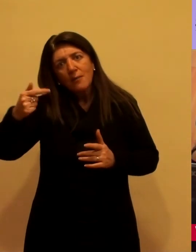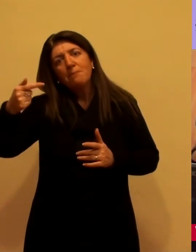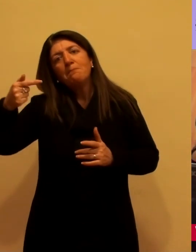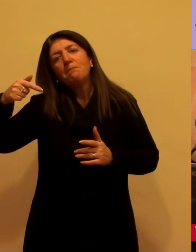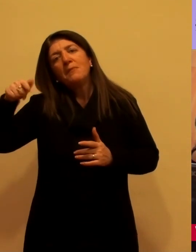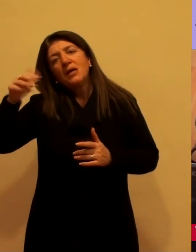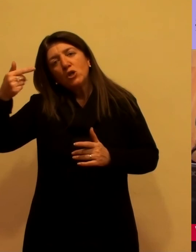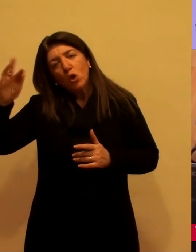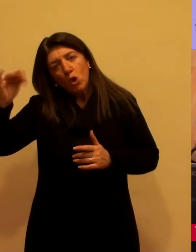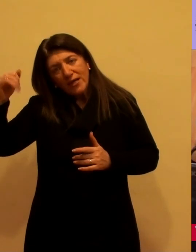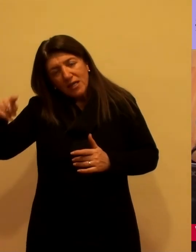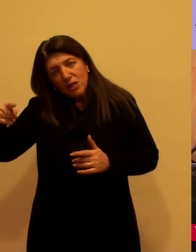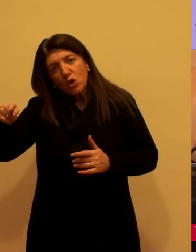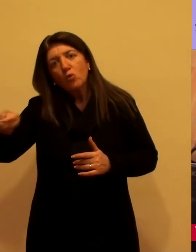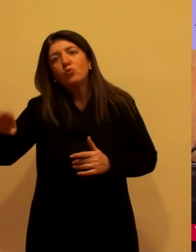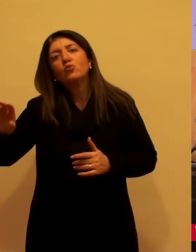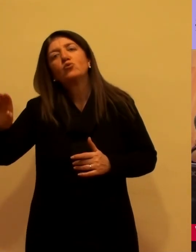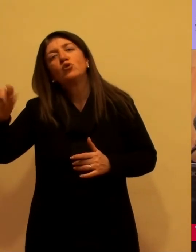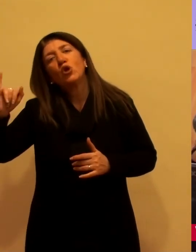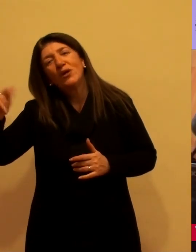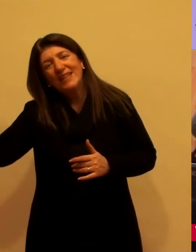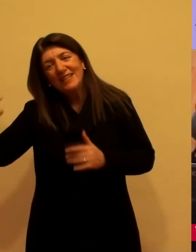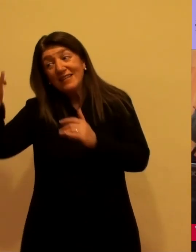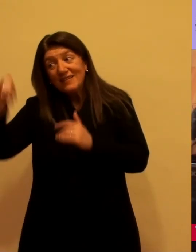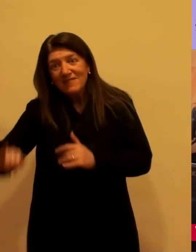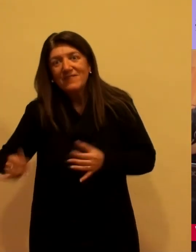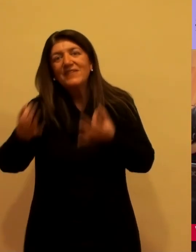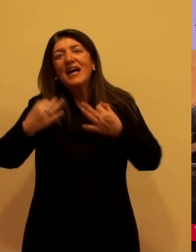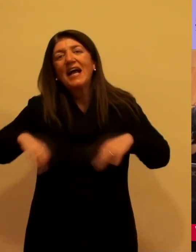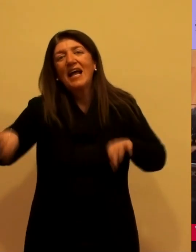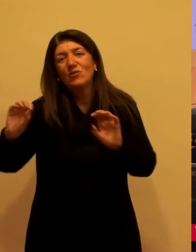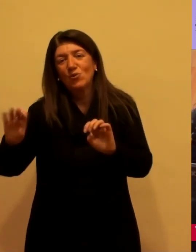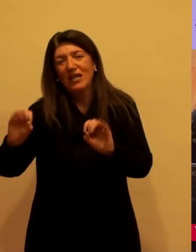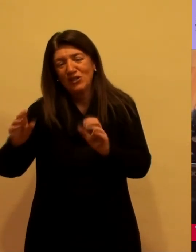www.gamtorino.it, e in alto a destra c'è scritto Education, andate a vedere cosa. Quindi